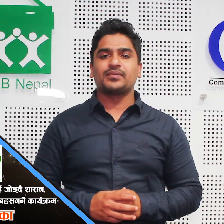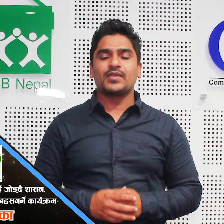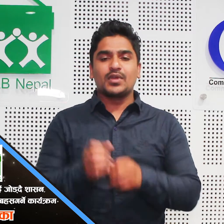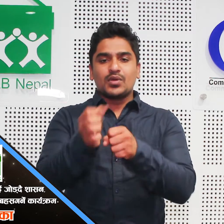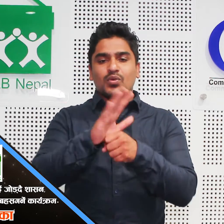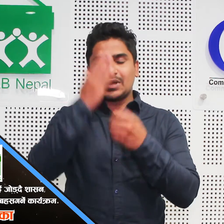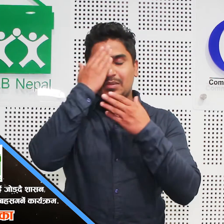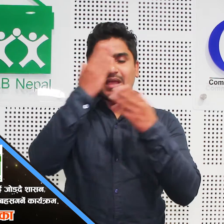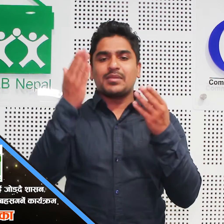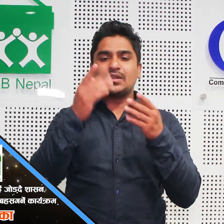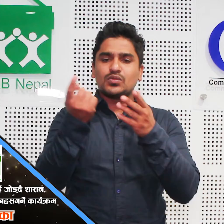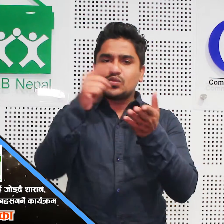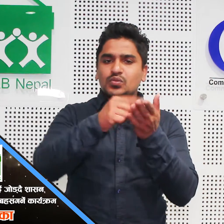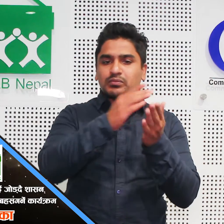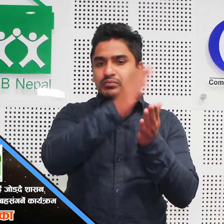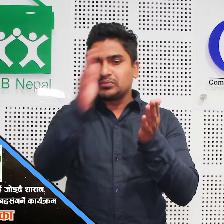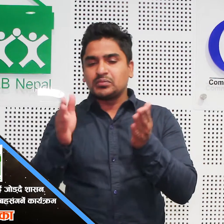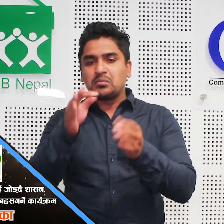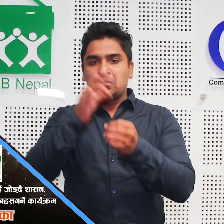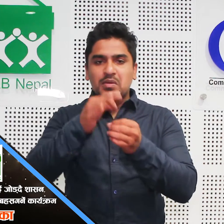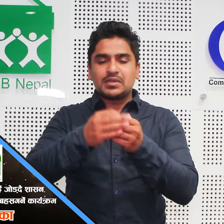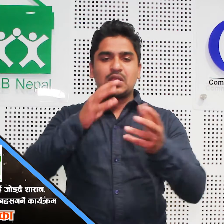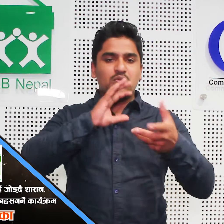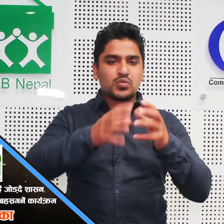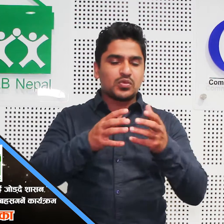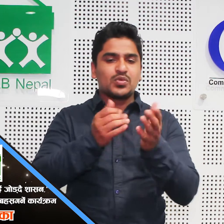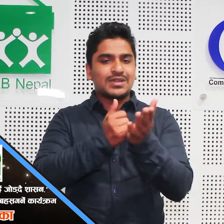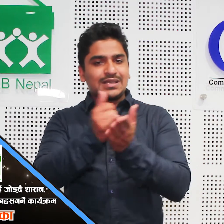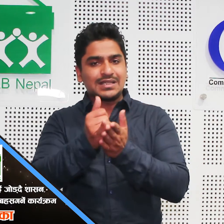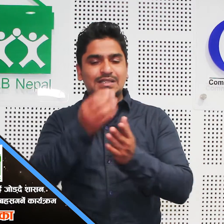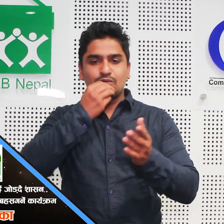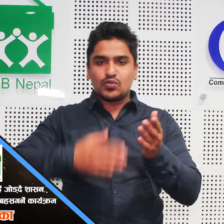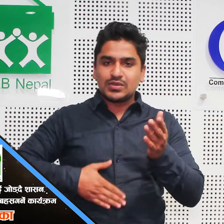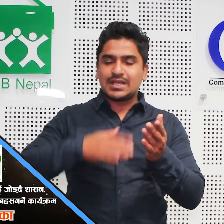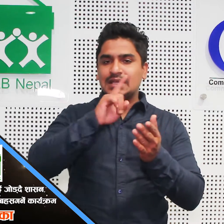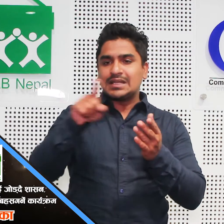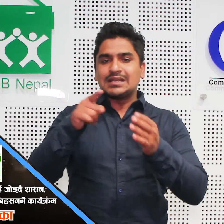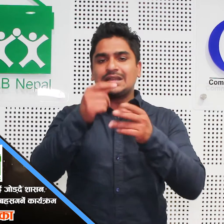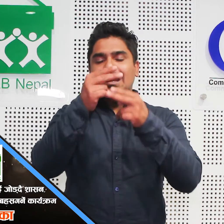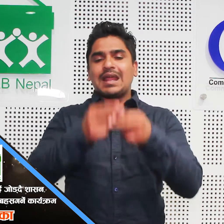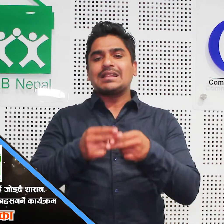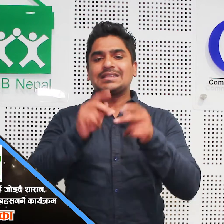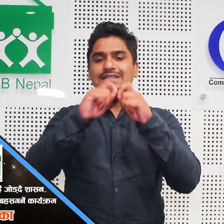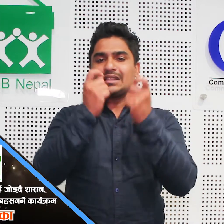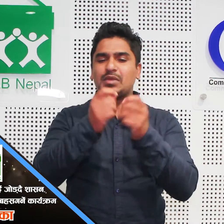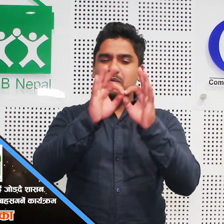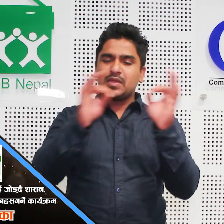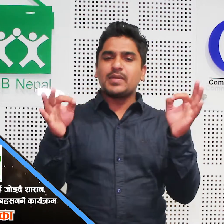कोरोना महामारी सुरु भए यता व्यवसाय, उद्योग, कृषि, रोजगारी लगायतका आर्थिक क्षेत्रमा विभिन्न खालको